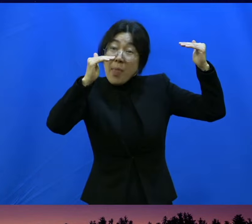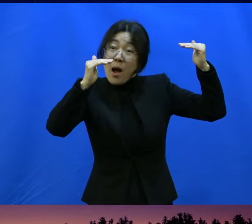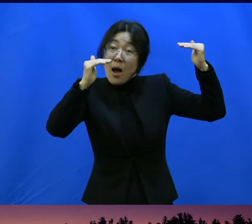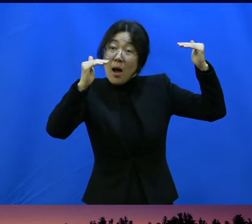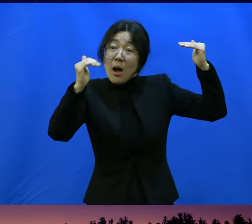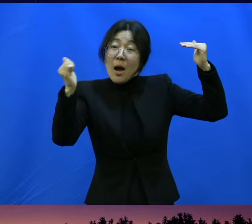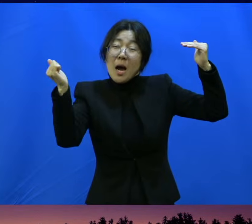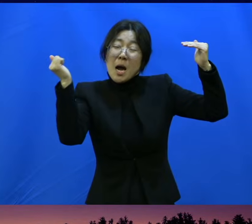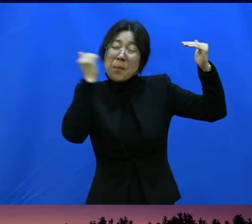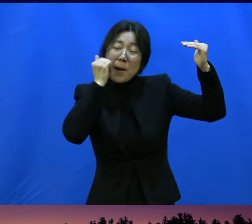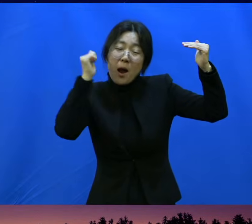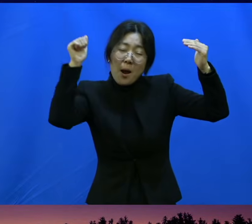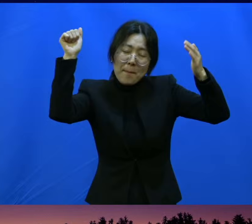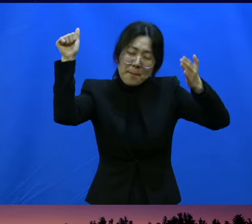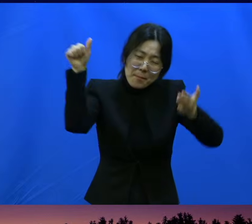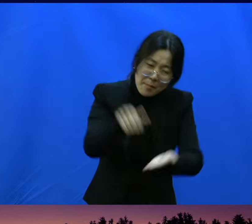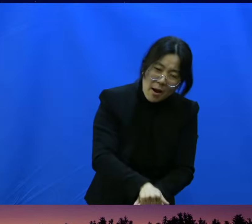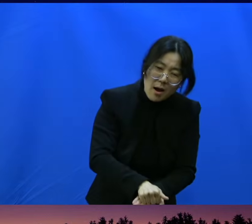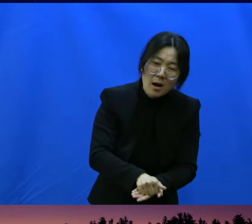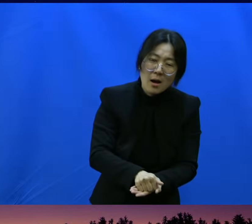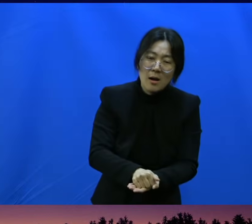도망자 신세가 됩니다.